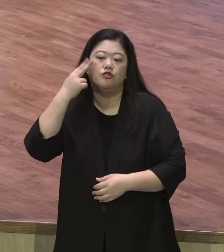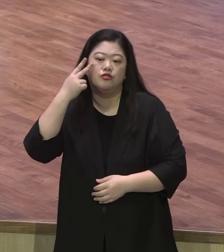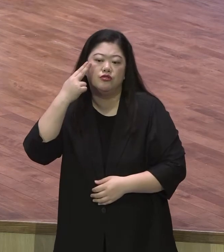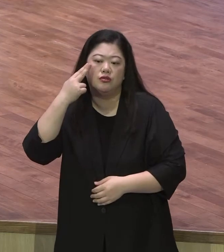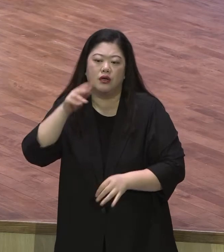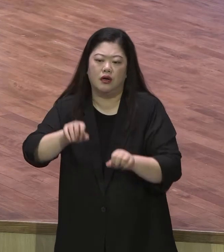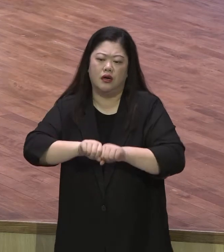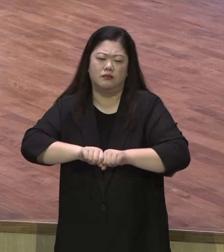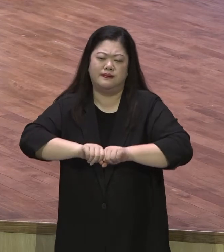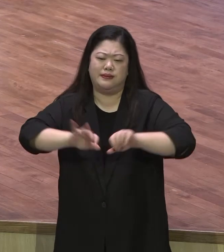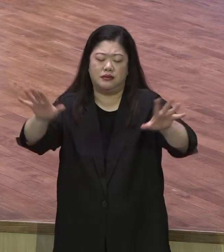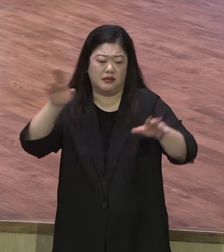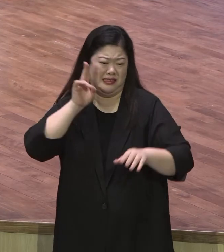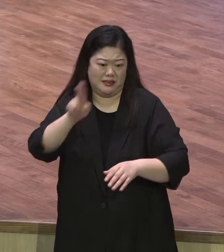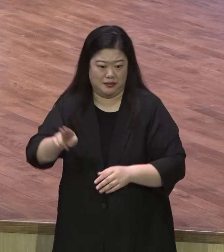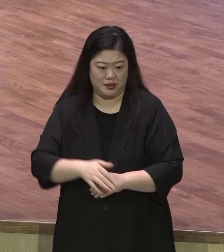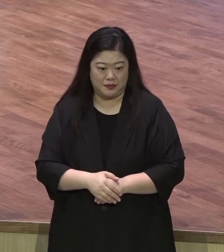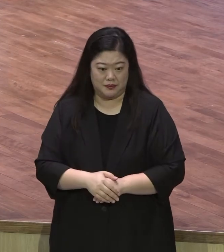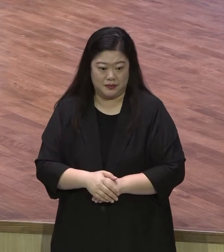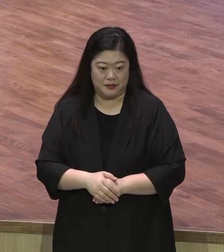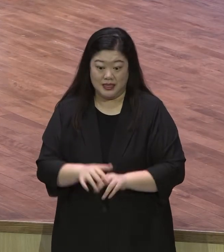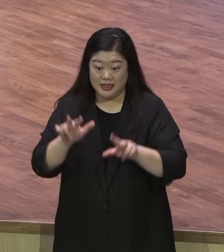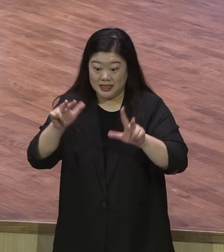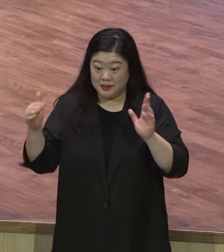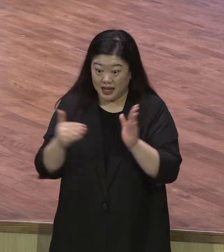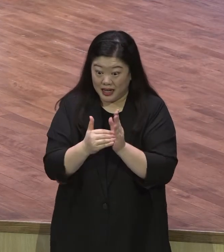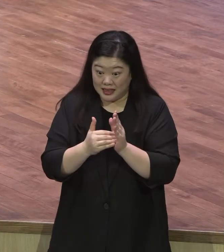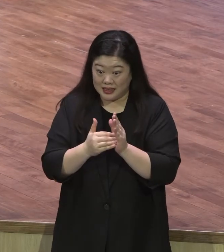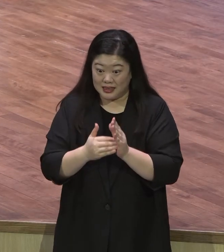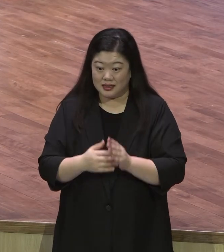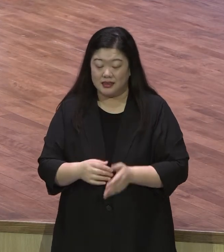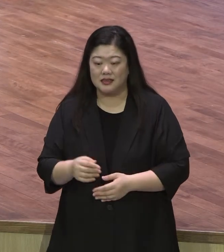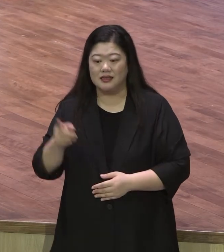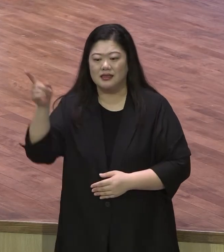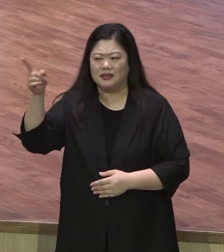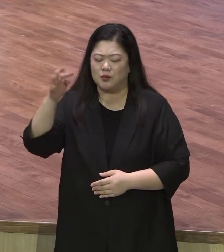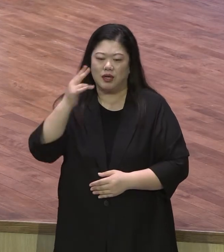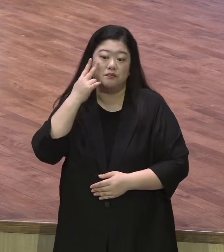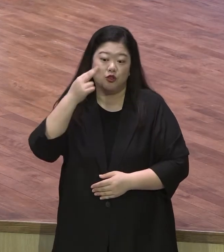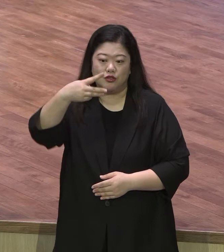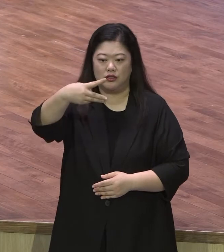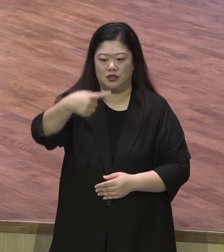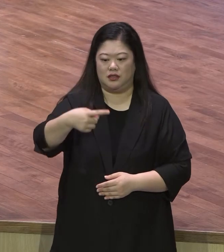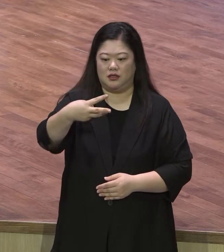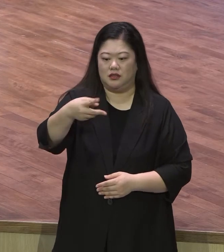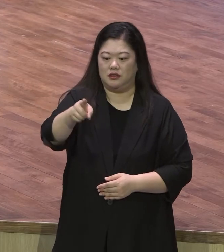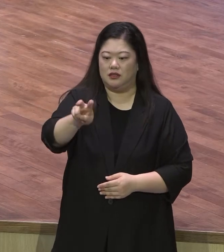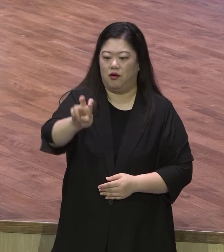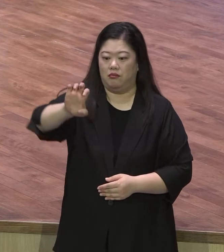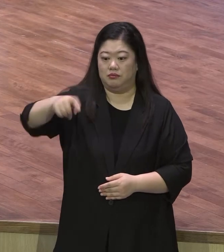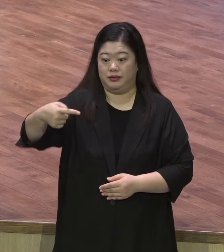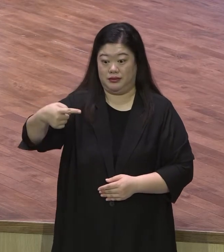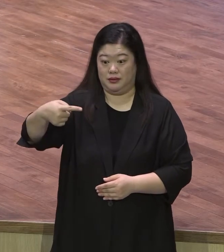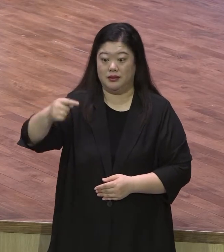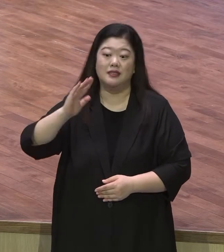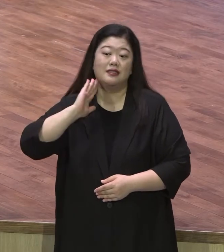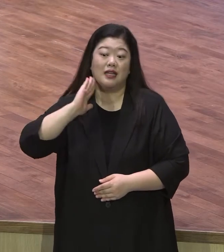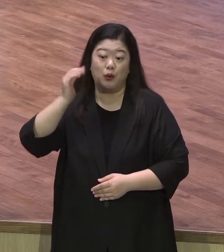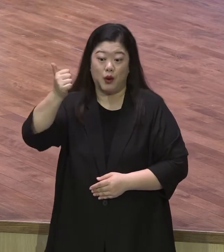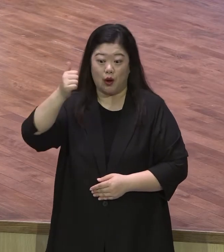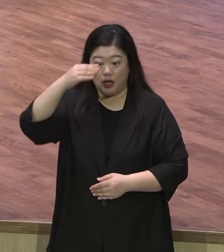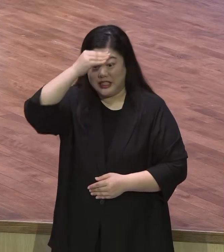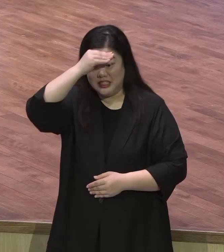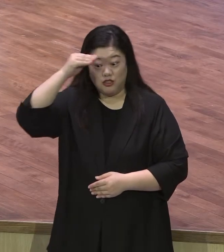확산이 되고 있습니다 그동안에 절대 마스크 쓰지 않던 이 트럼프 대통령까지 마스크를 쓰고 공사장에